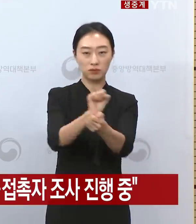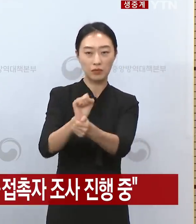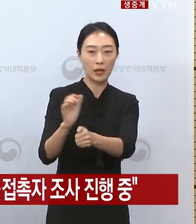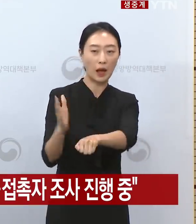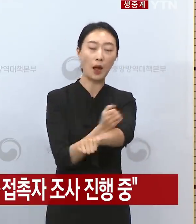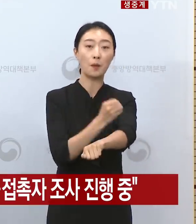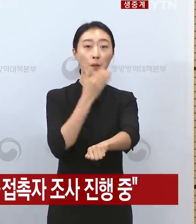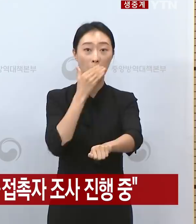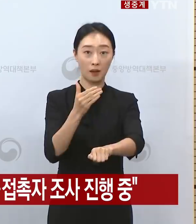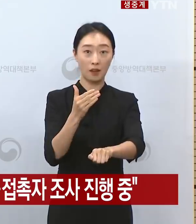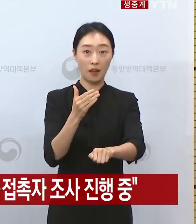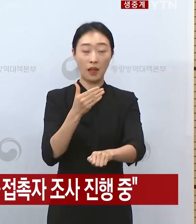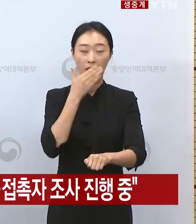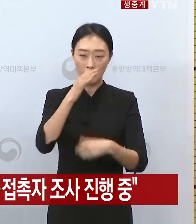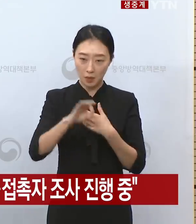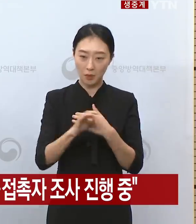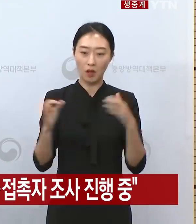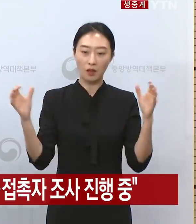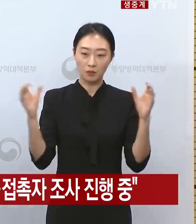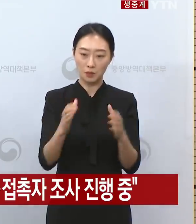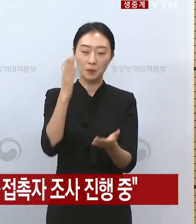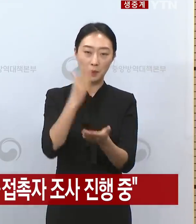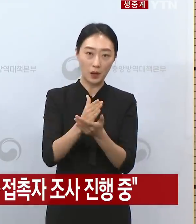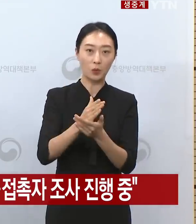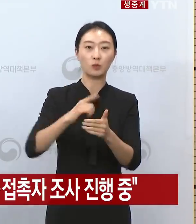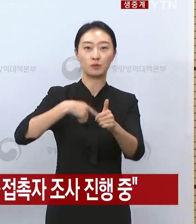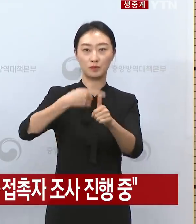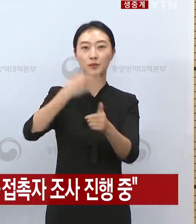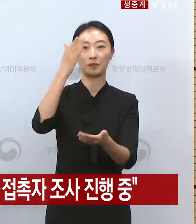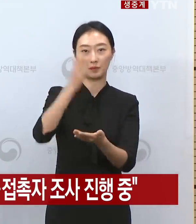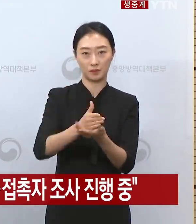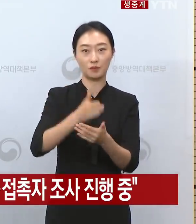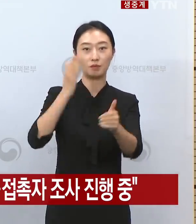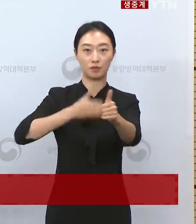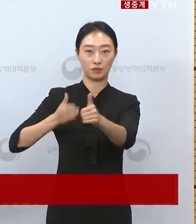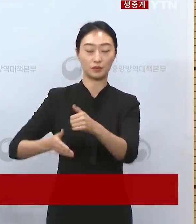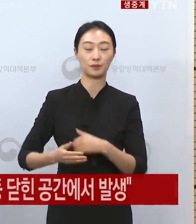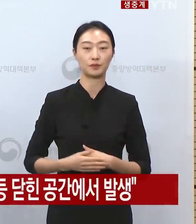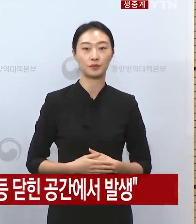최대한 개최하지 않거나 참석하지 않을 것을 거듭 당부드립니다.